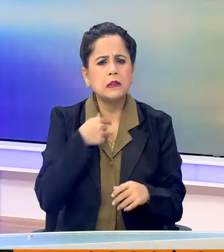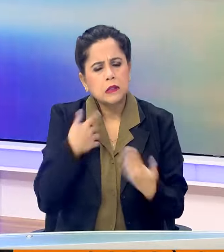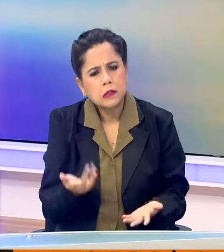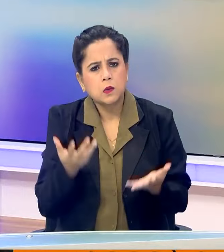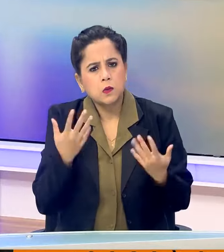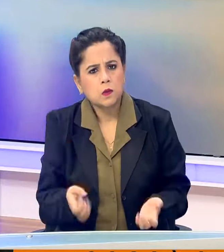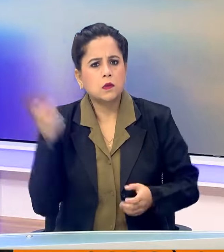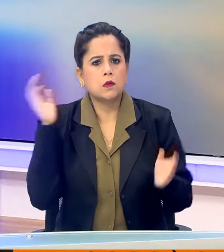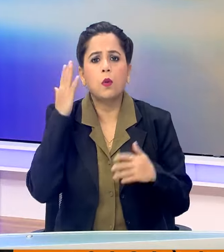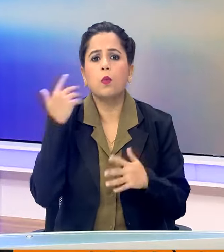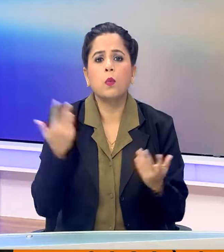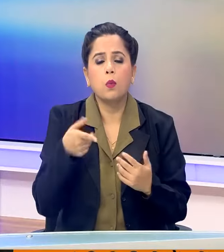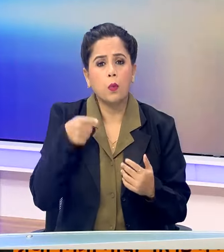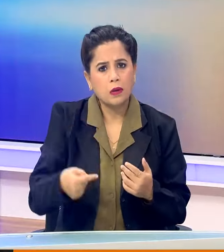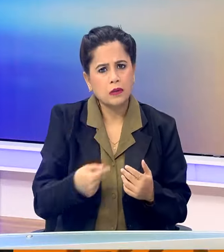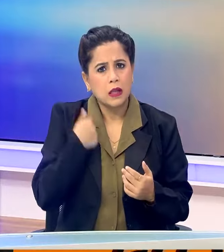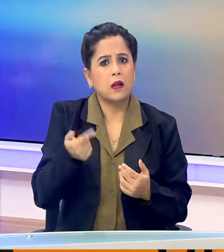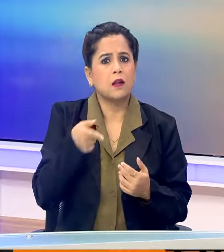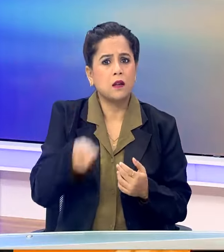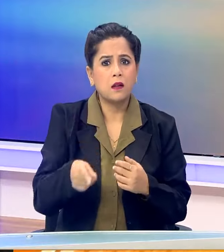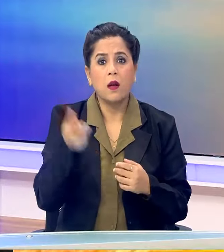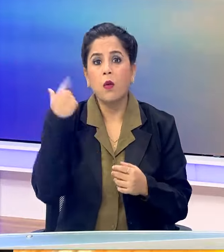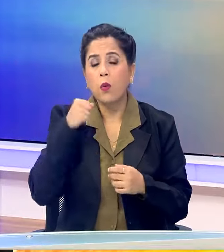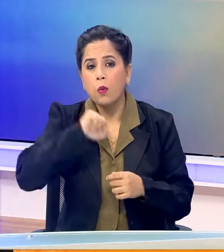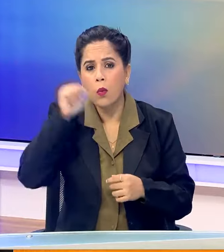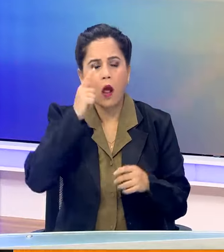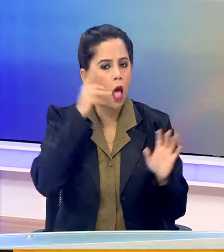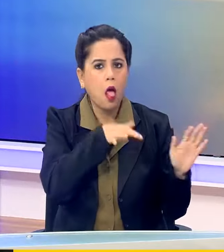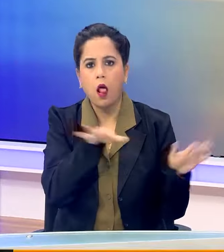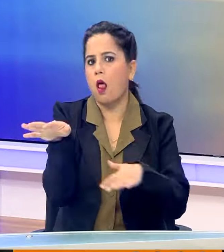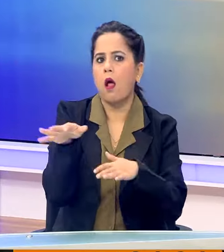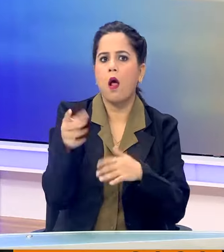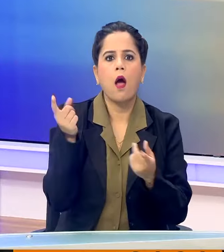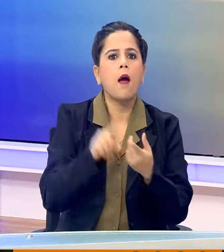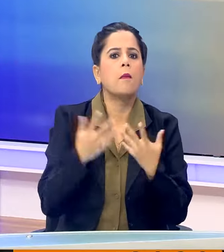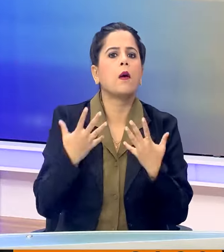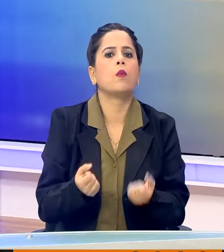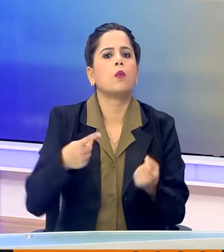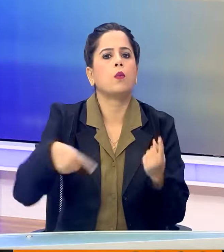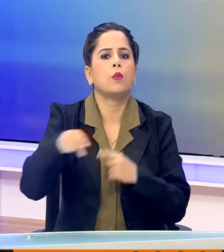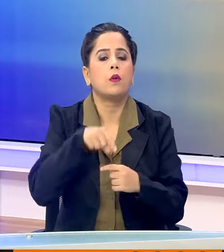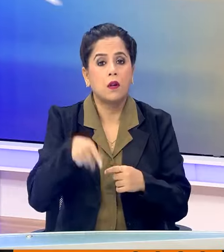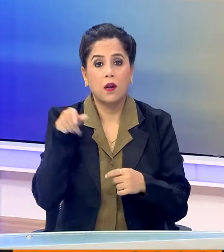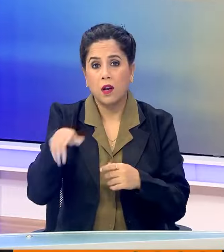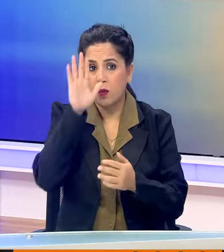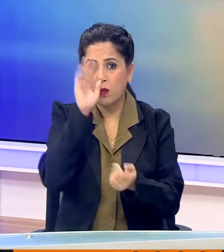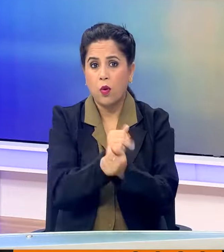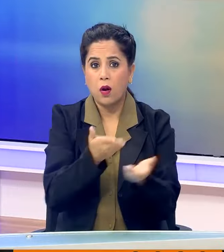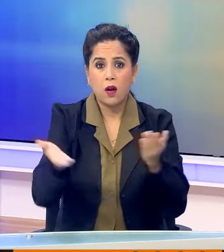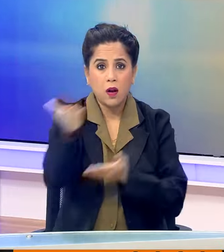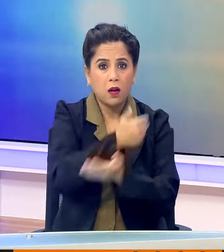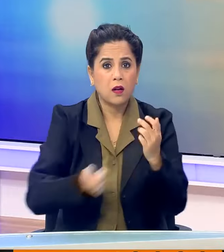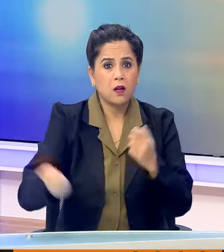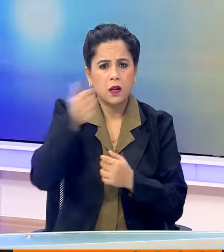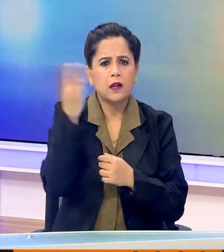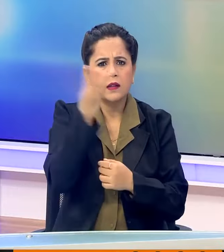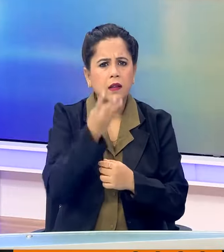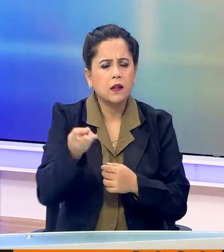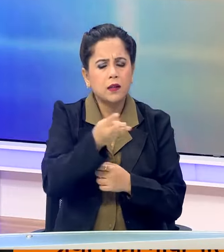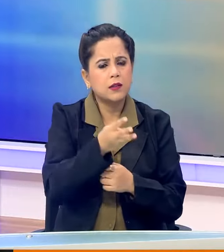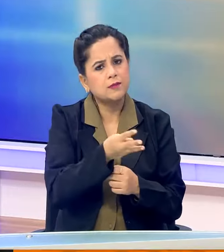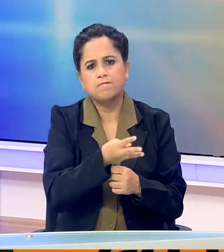गई ताकि स्वतः स्फूर्त विरोध से ध्यान भटका जा सके शहर के पुलिस अधिकारियों ने तीनों अधिकारियों को